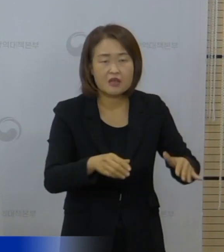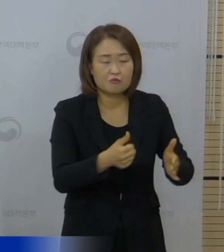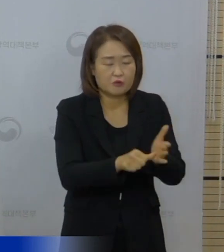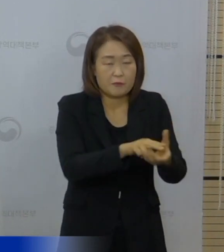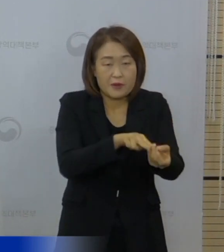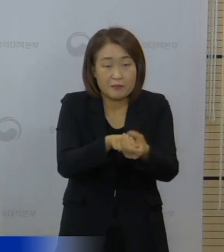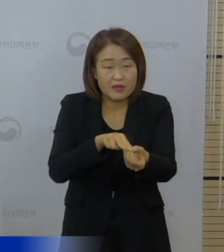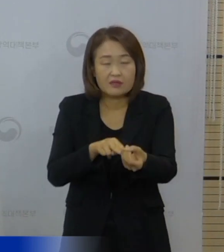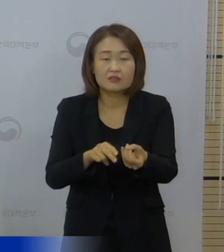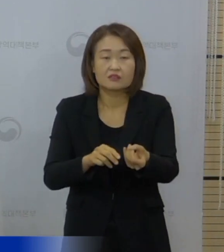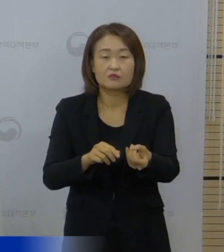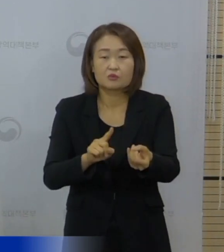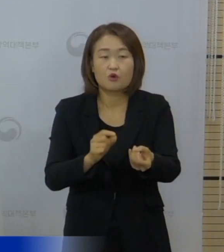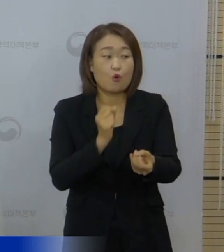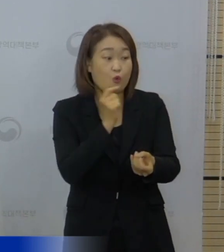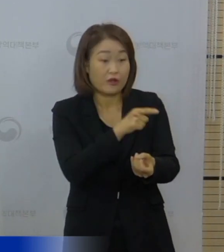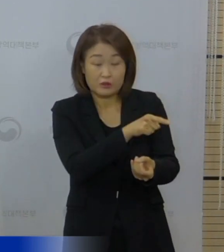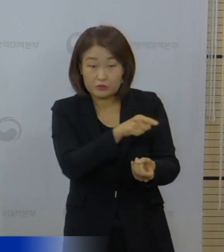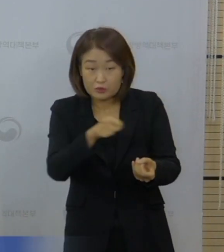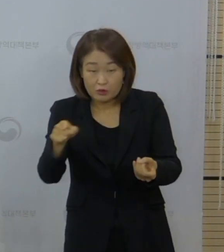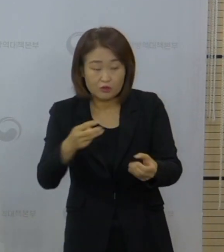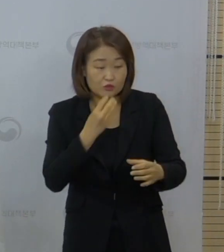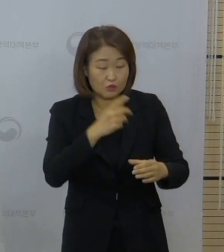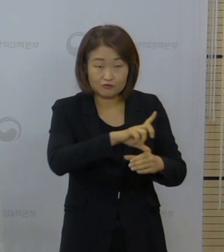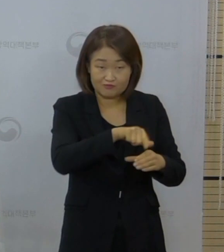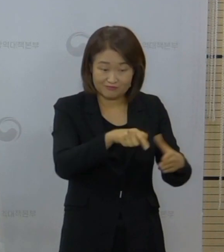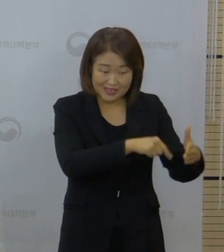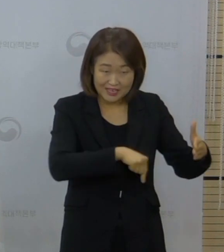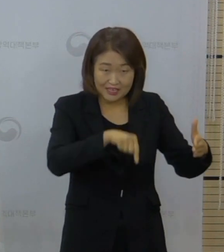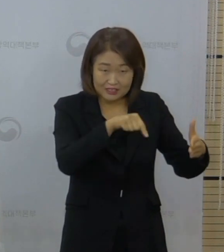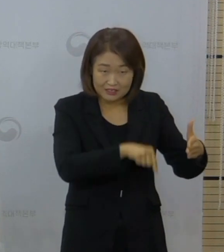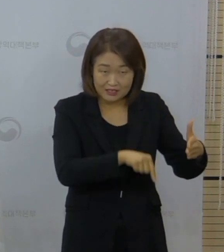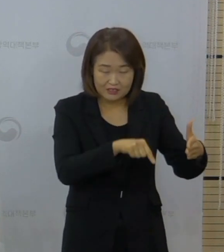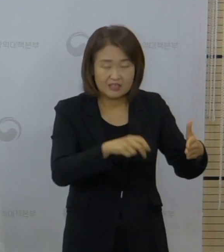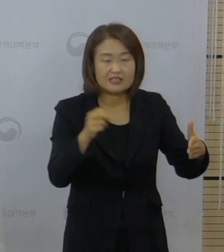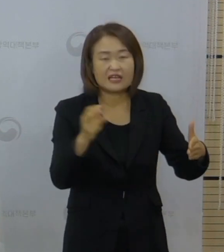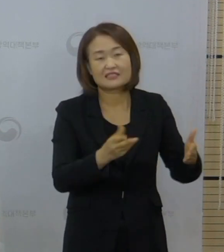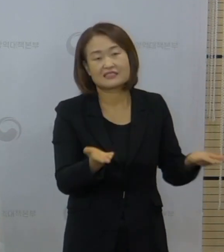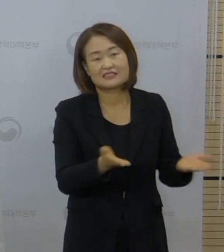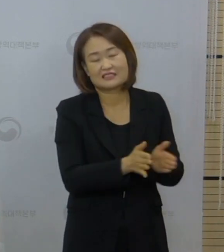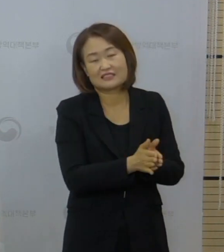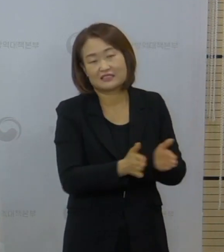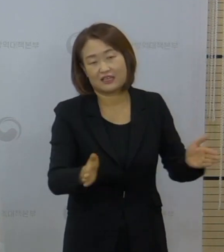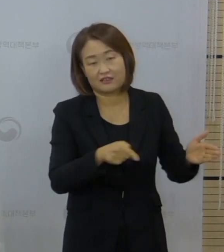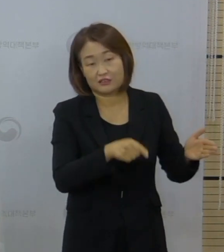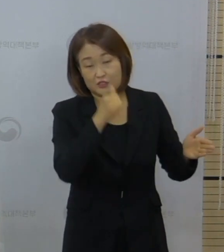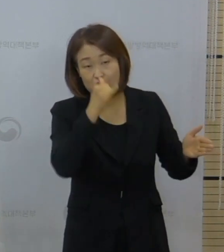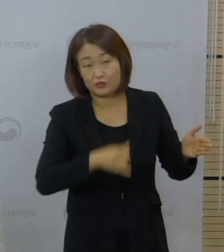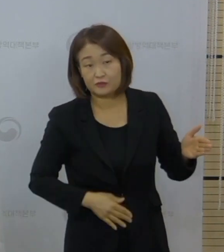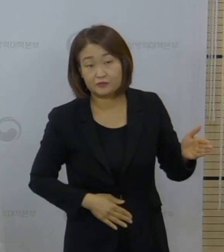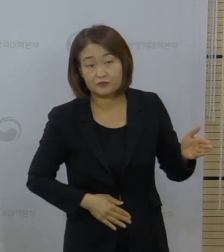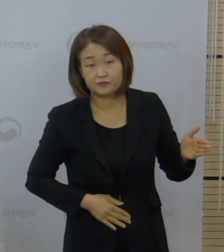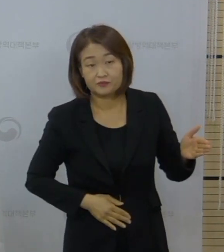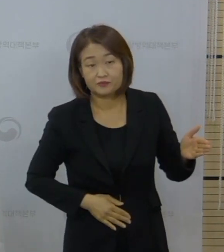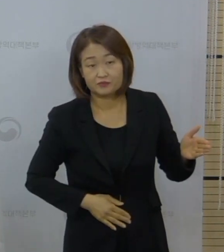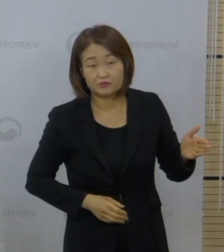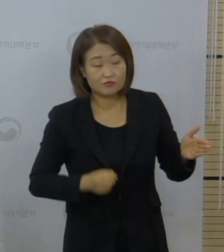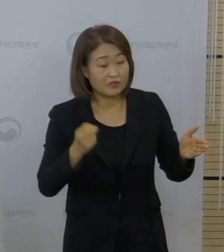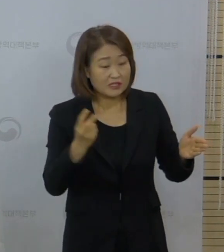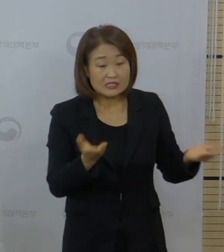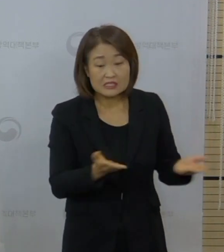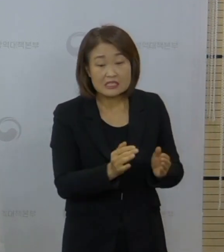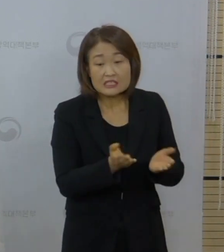등은 지난 월요일부터 수도권에서 운영이 재개된 시설입니다. 이러한 운영